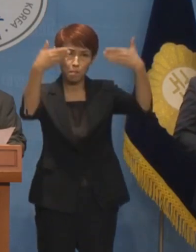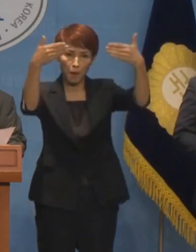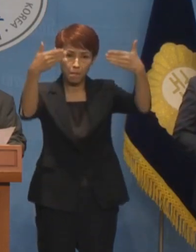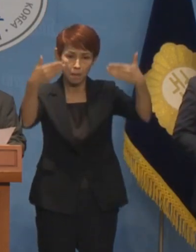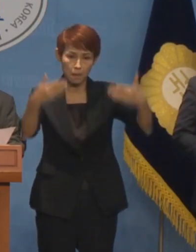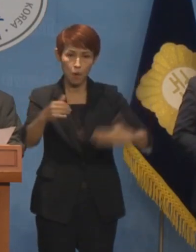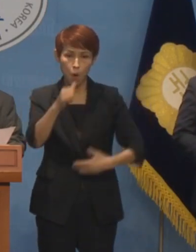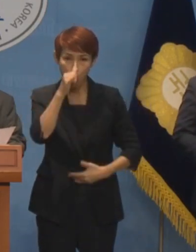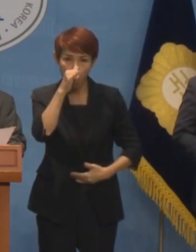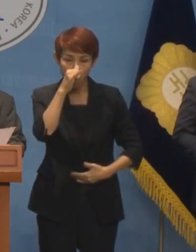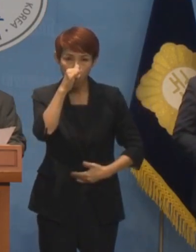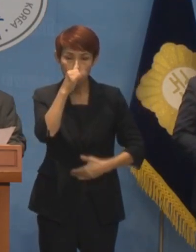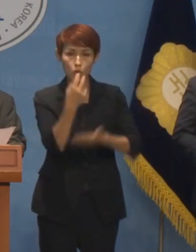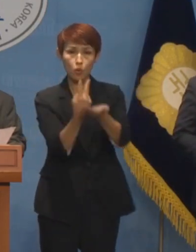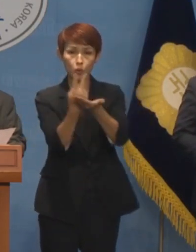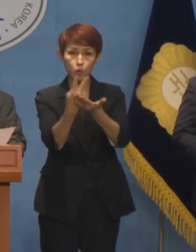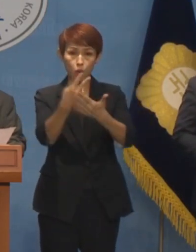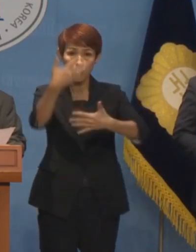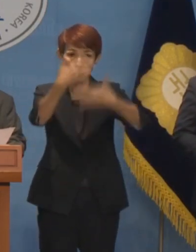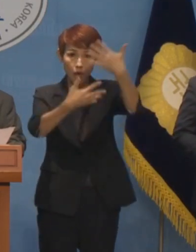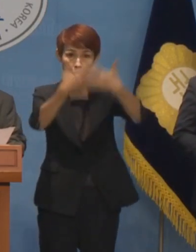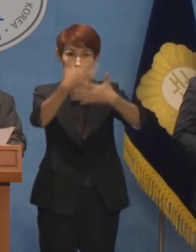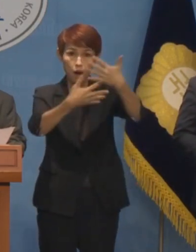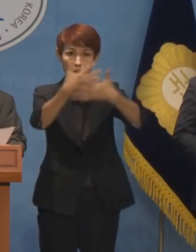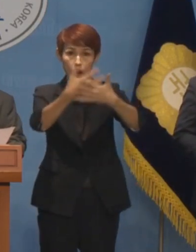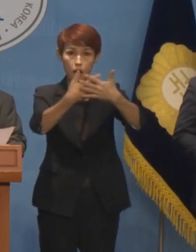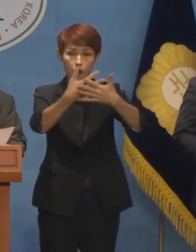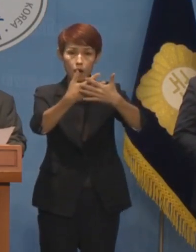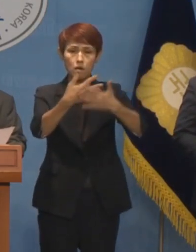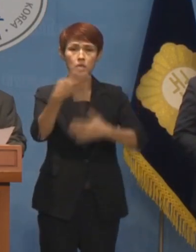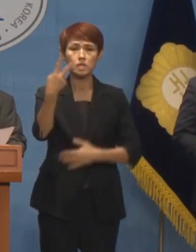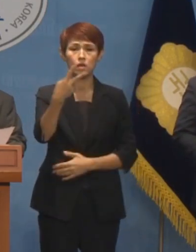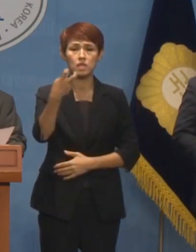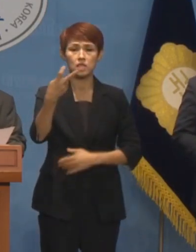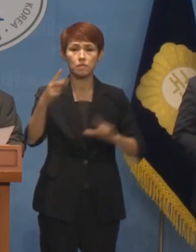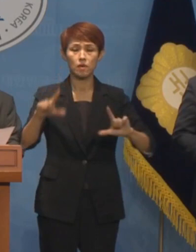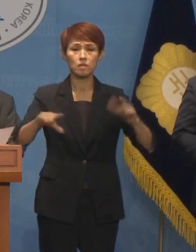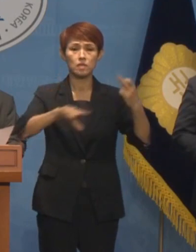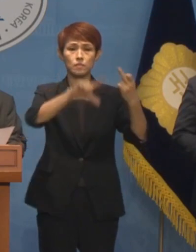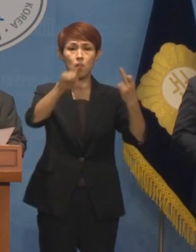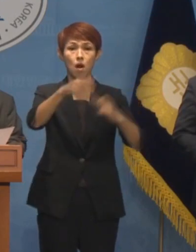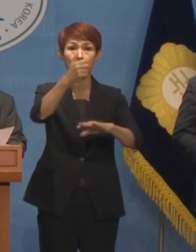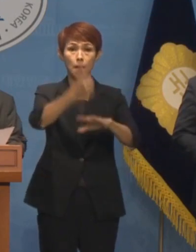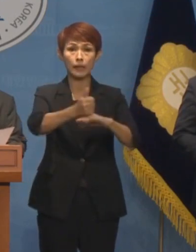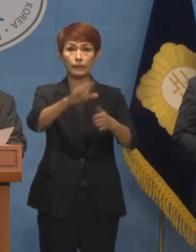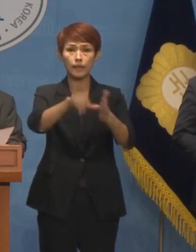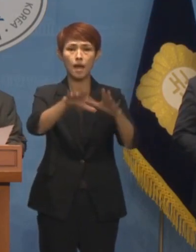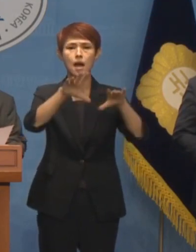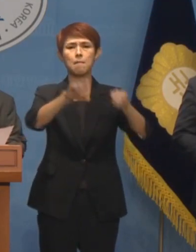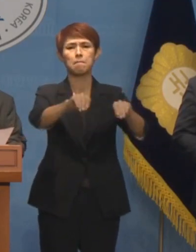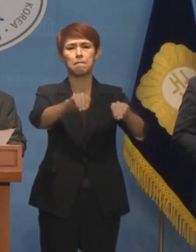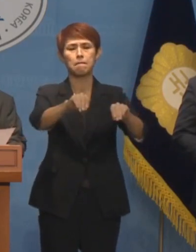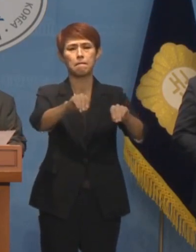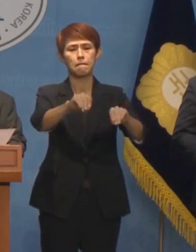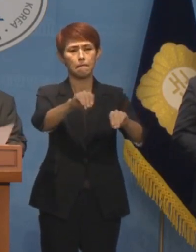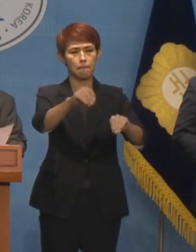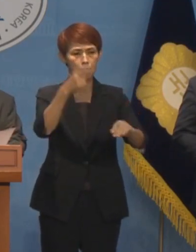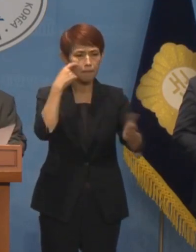독도 실시간 영상관인 가동이 2022년 12월 말 중단된 것으로